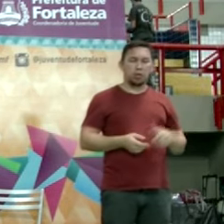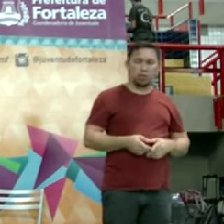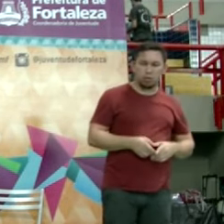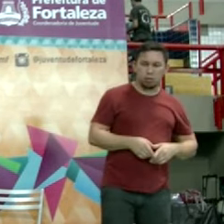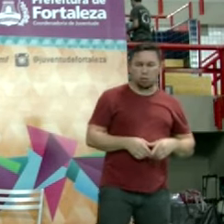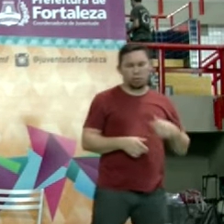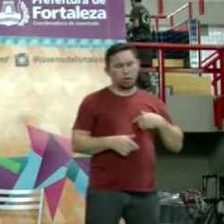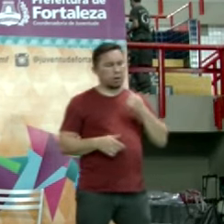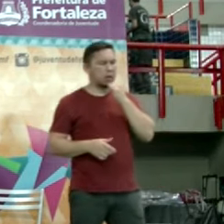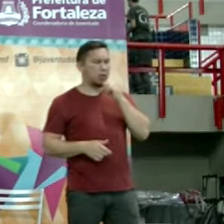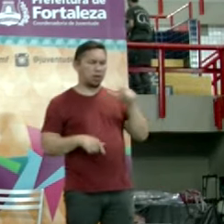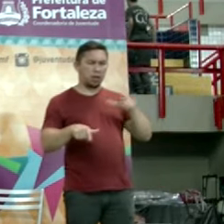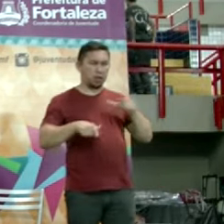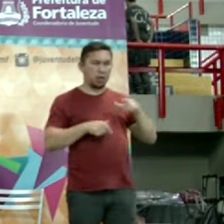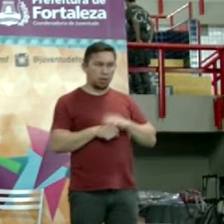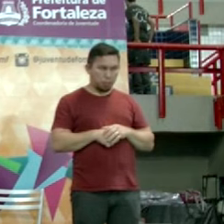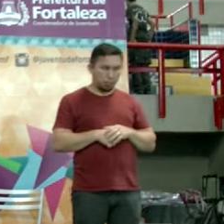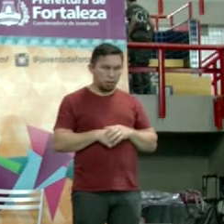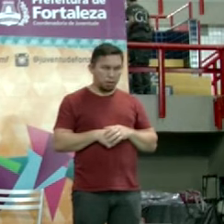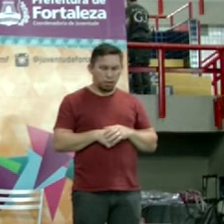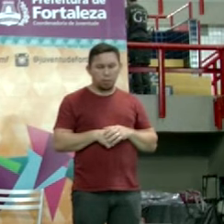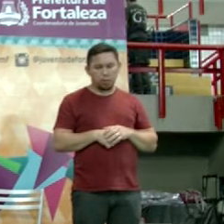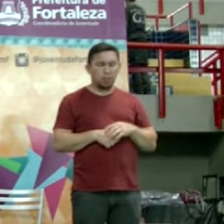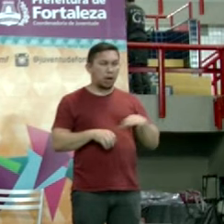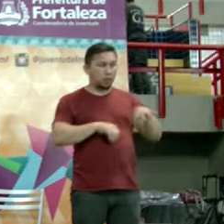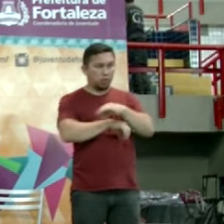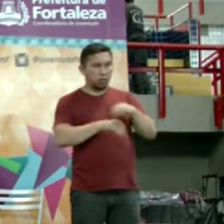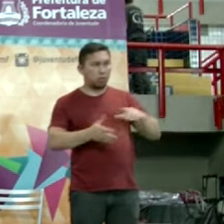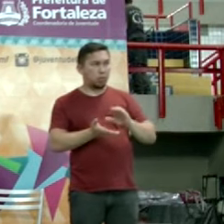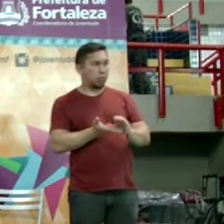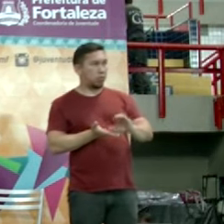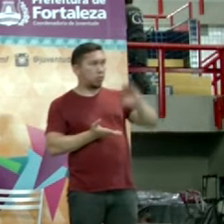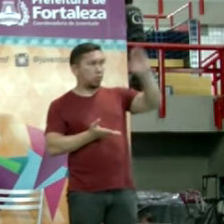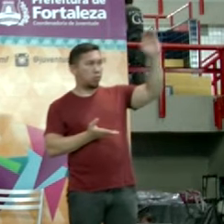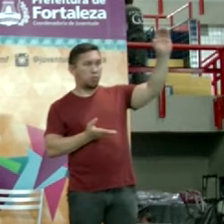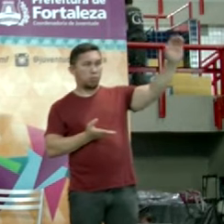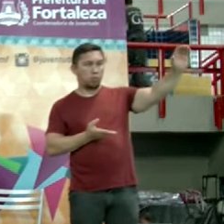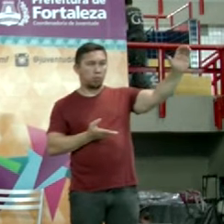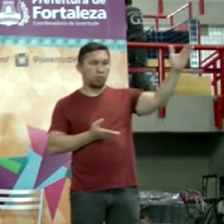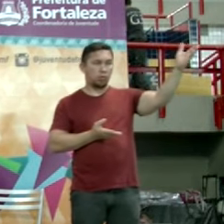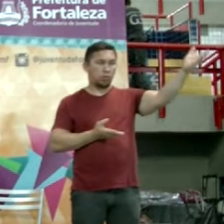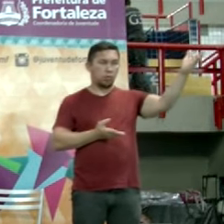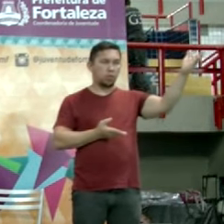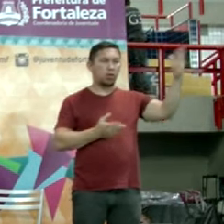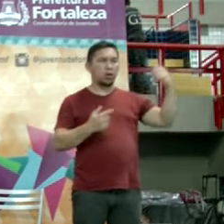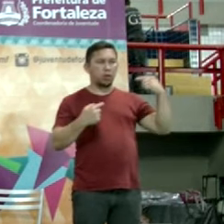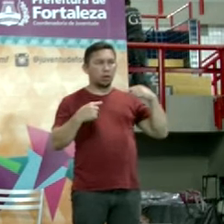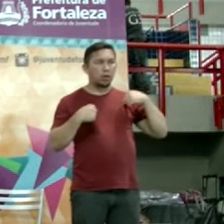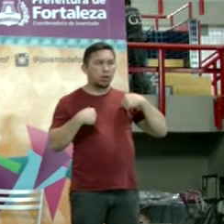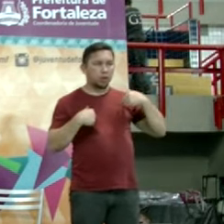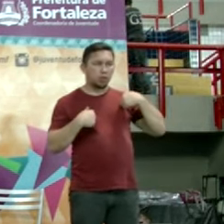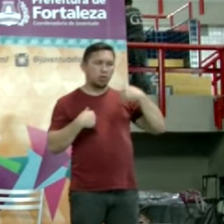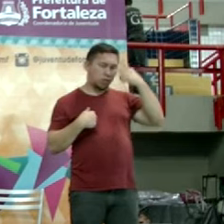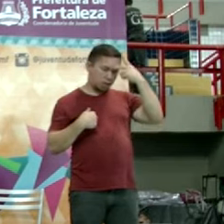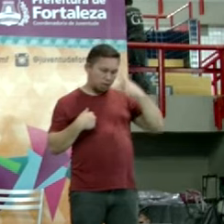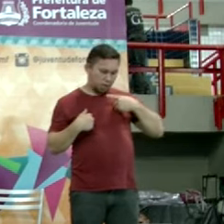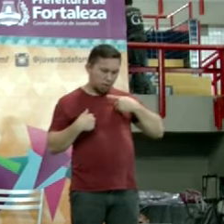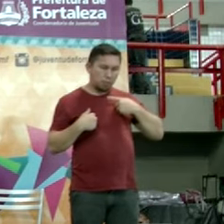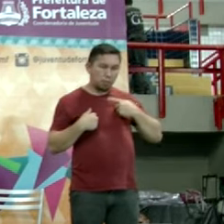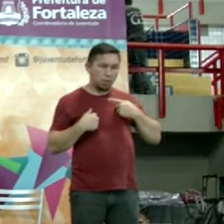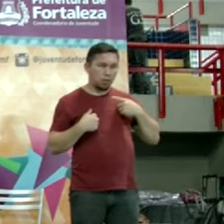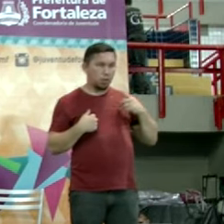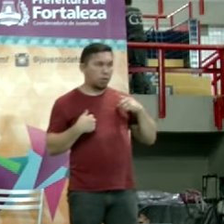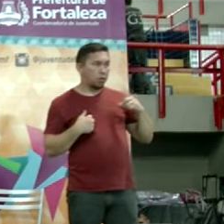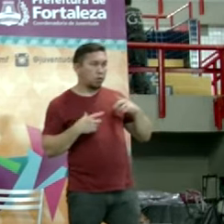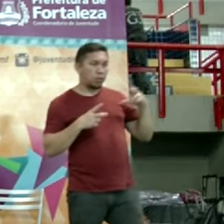aqui, você é engenheiro, por exemplo, e manda esse dinheiro e quer ajudar como tempo extra, isso é uma meta pessoal. Deu para entender? Sim ou não? Qual é a